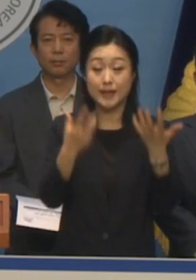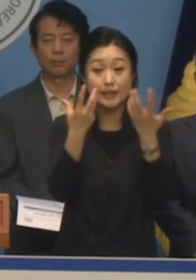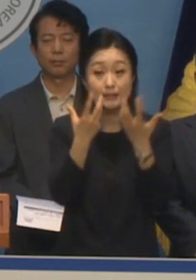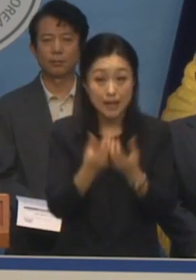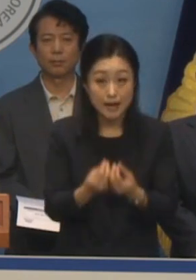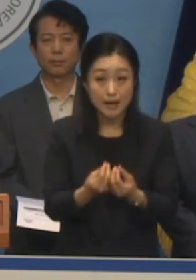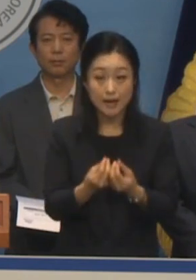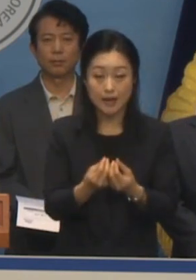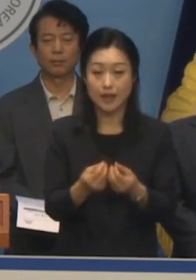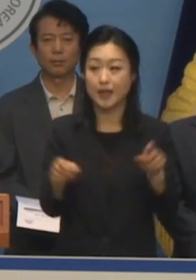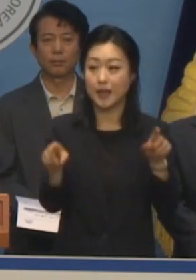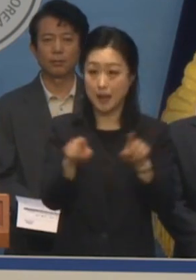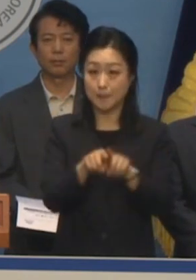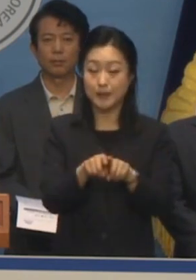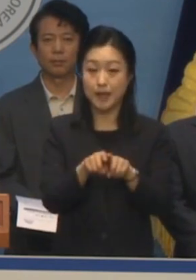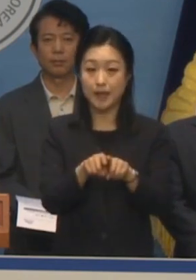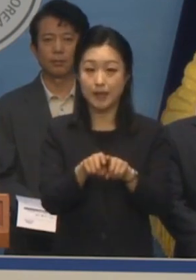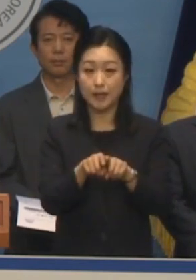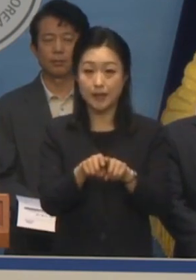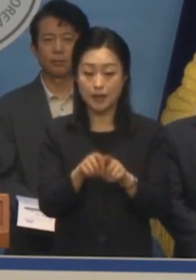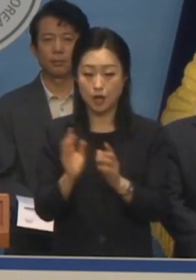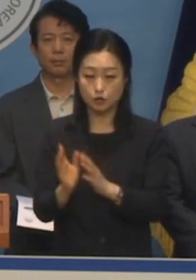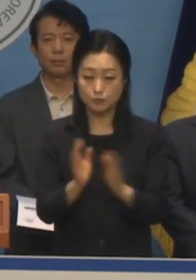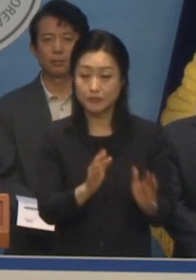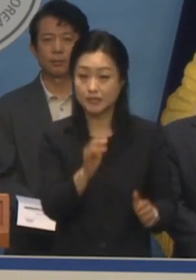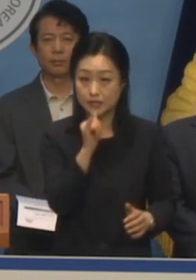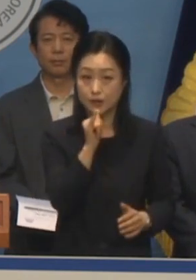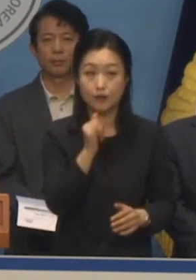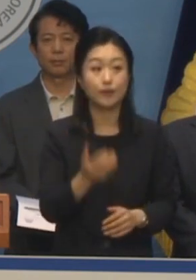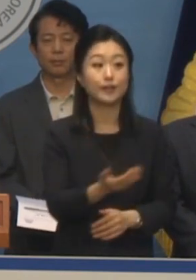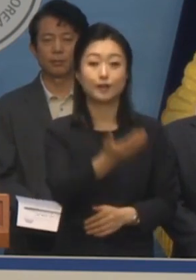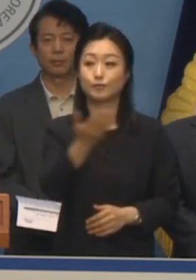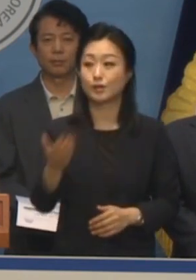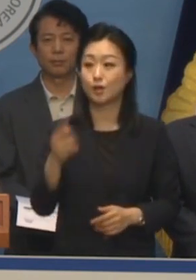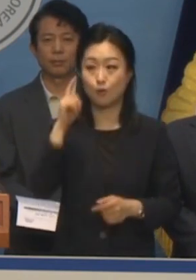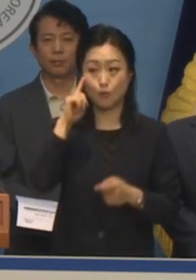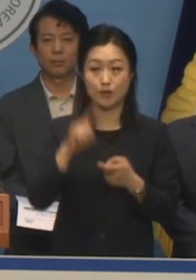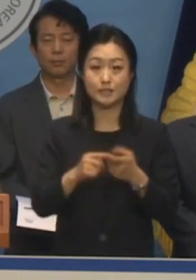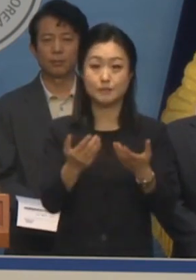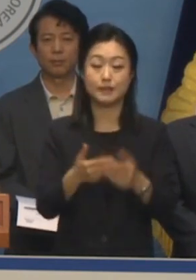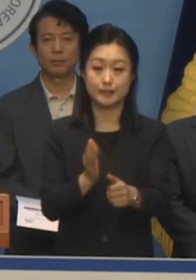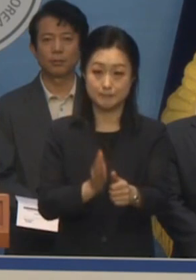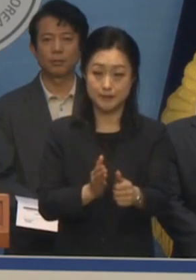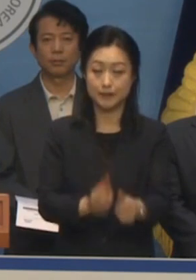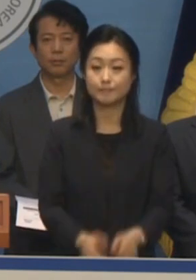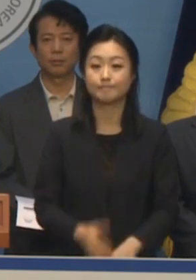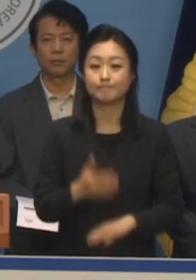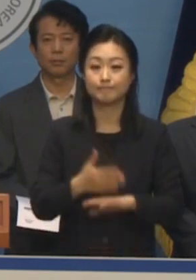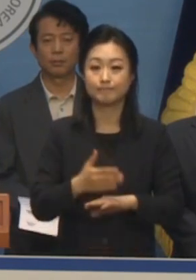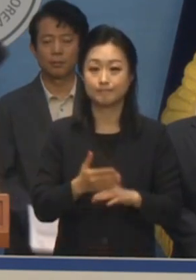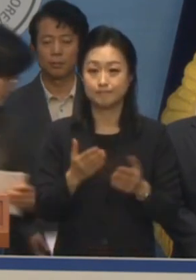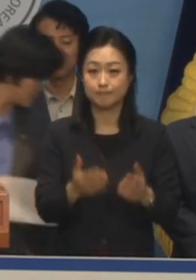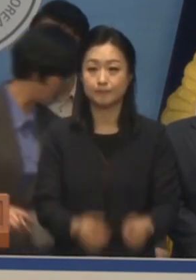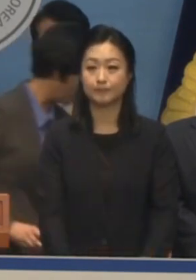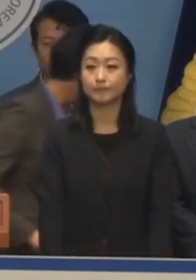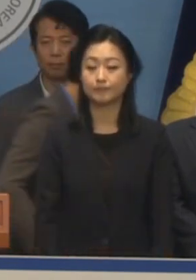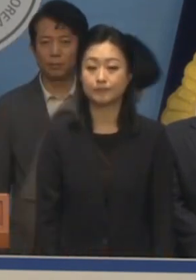사례를 함께 나누는 기자회견을 준비하고 있습니다. 여러 기자님들께서 관심 가져주시기 바랍니다. 고맙습니다.